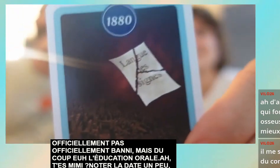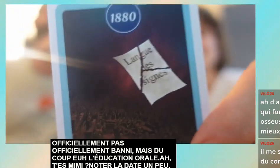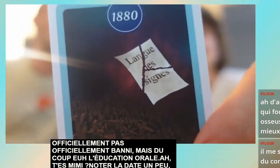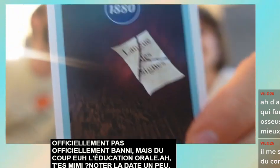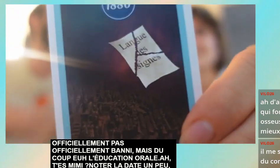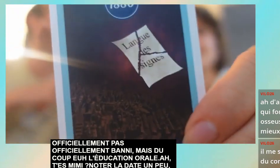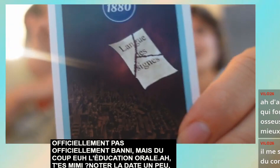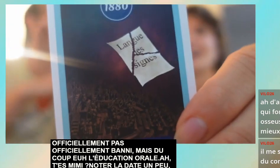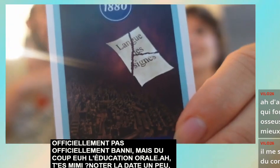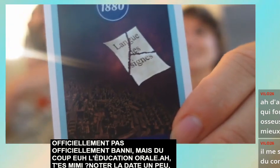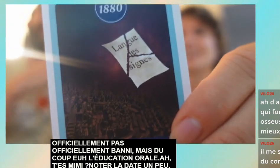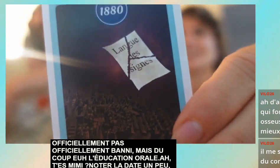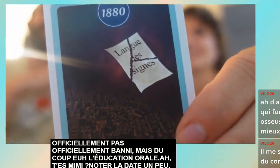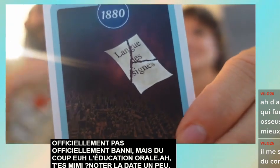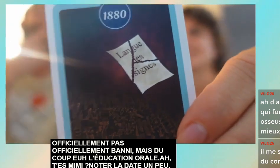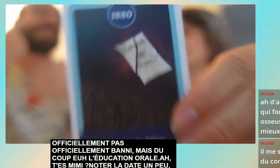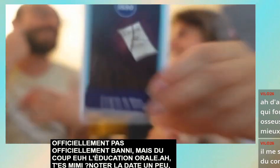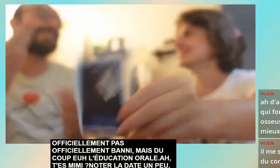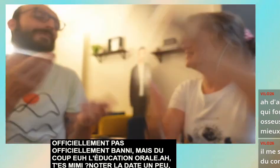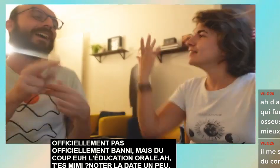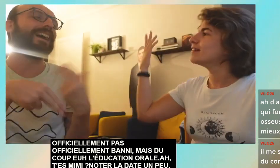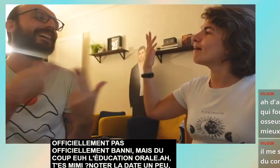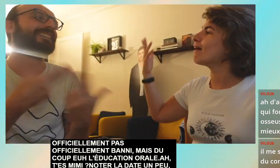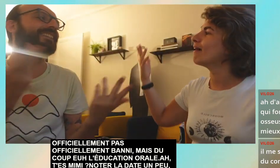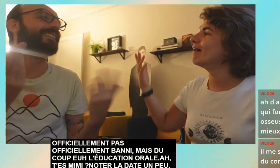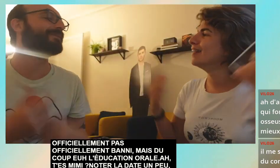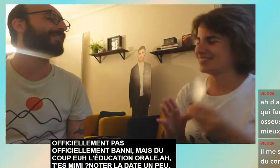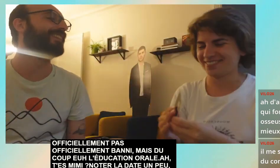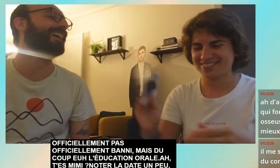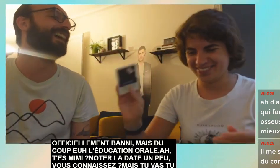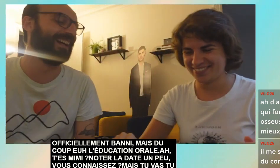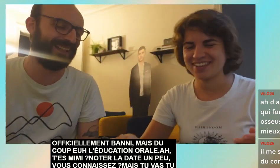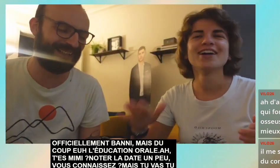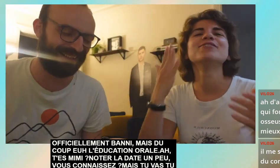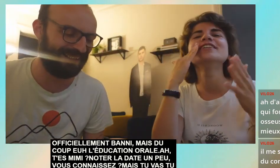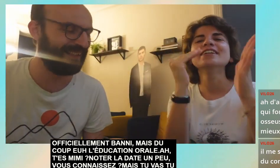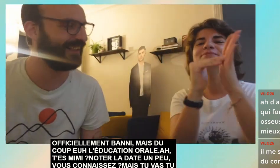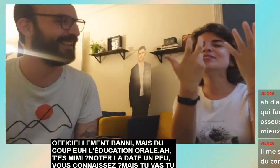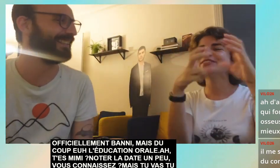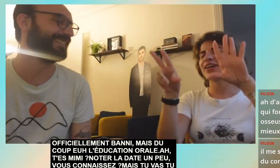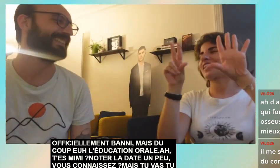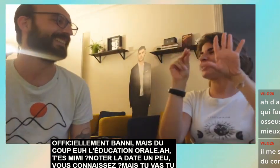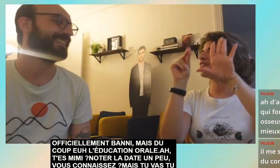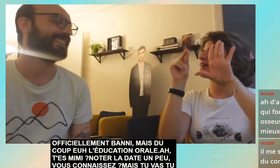Oui, mais tu l'avais. Voilà. Tu l'avais, je t'ai pas. Oui, 1880.